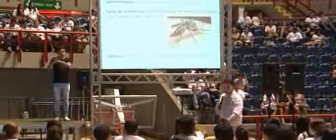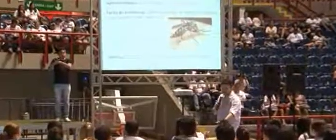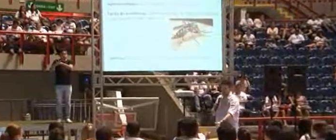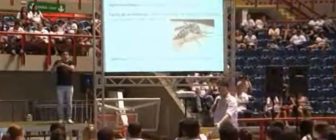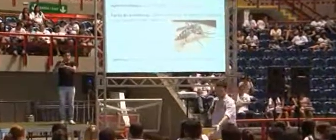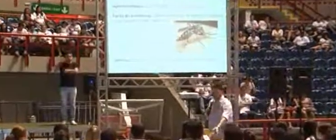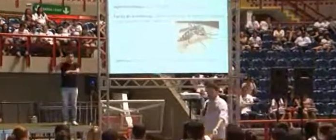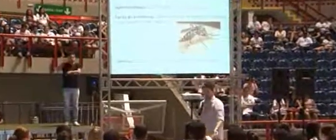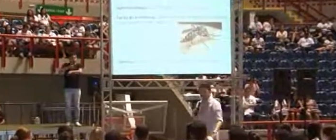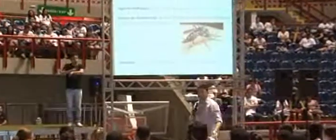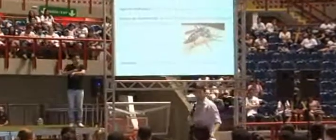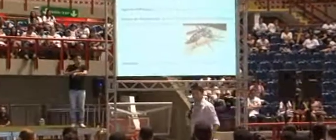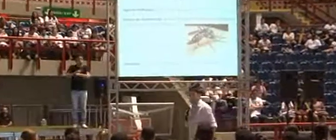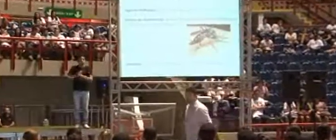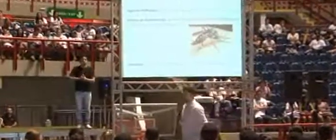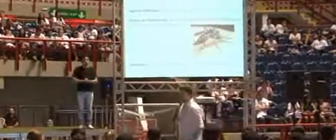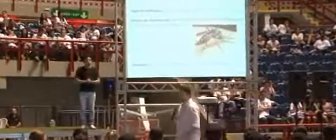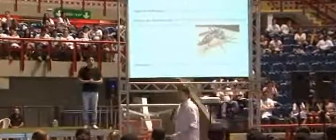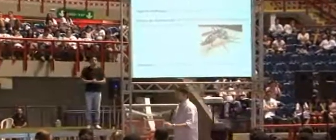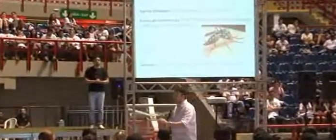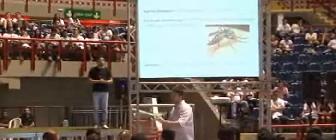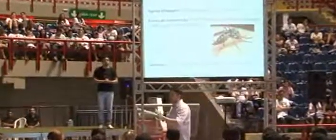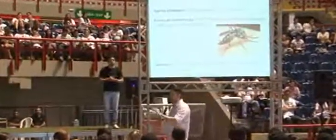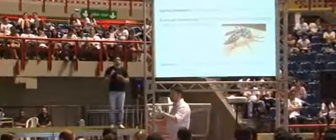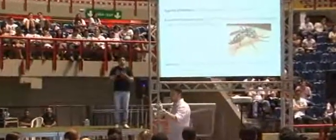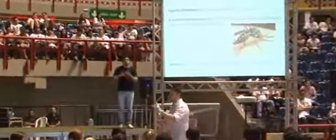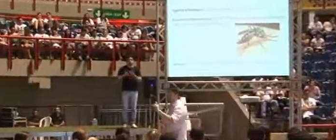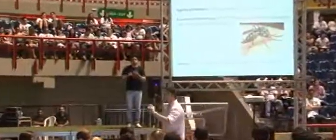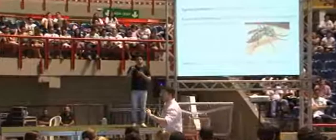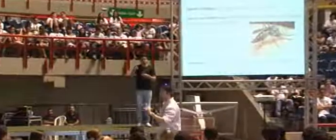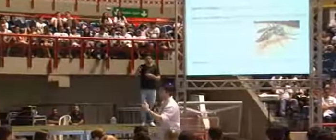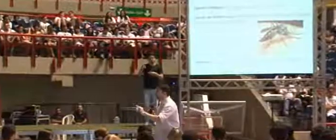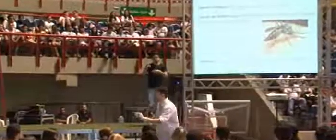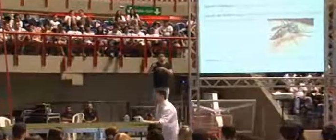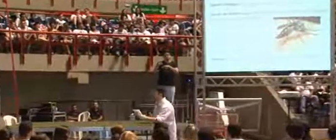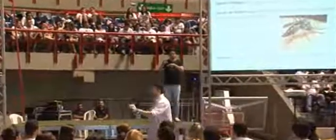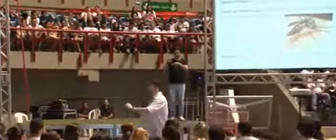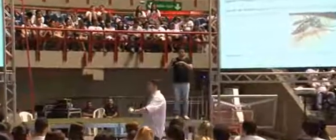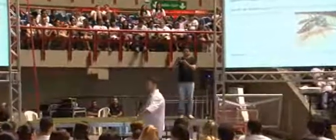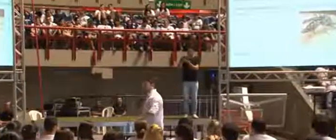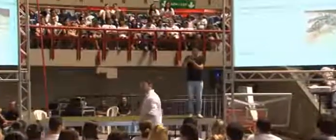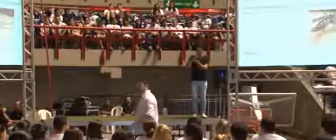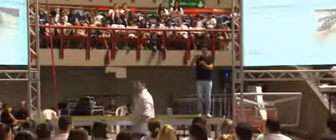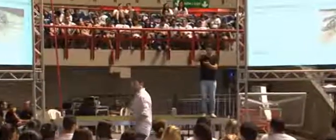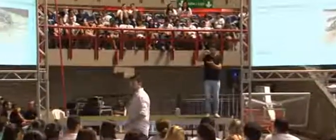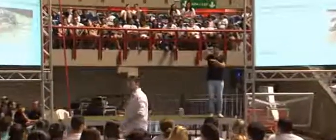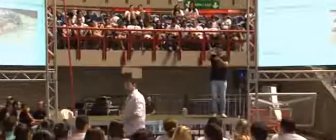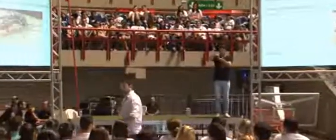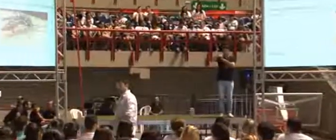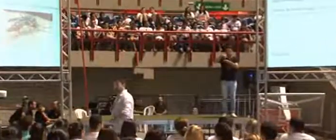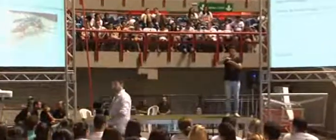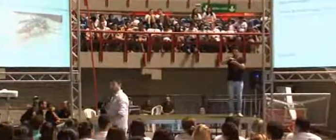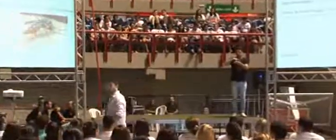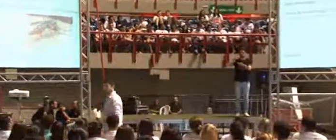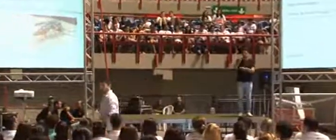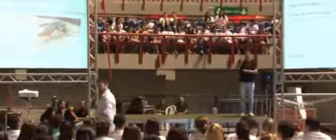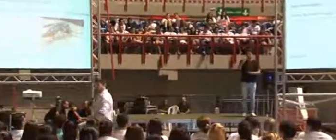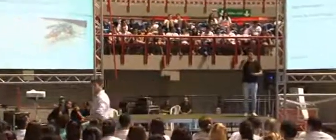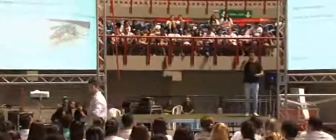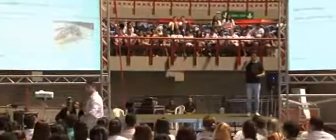de suspeita de dengue, certo? São medicamentos que contêm uma substância chamada de quê?